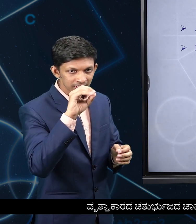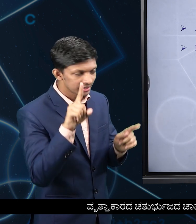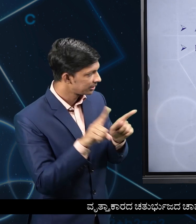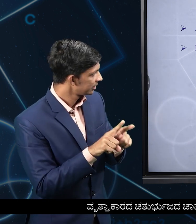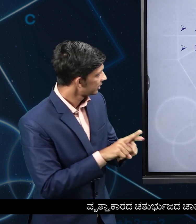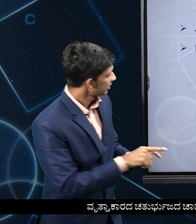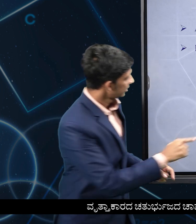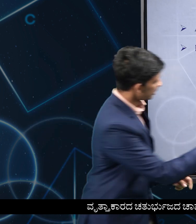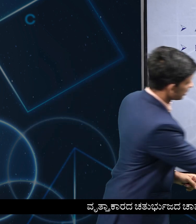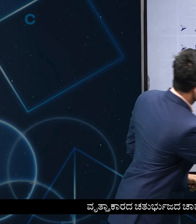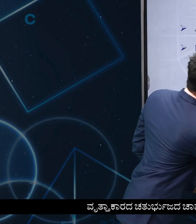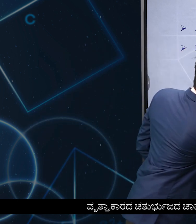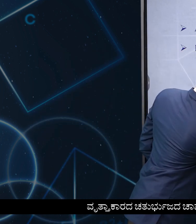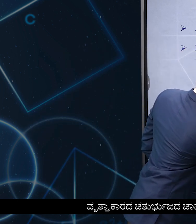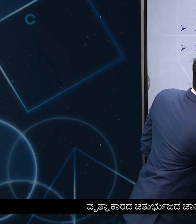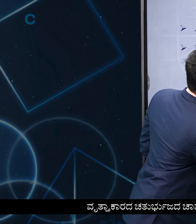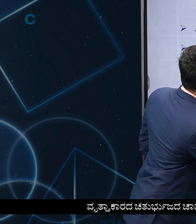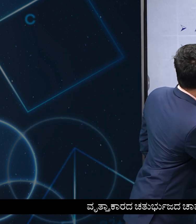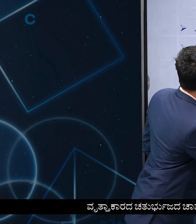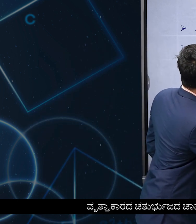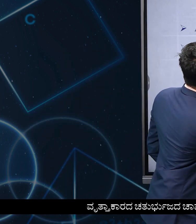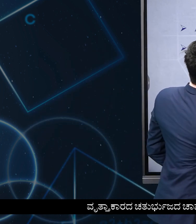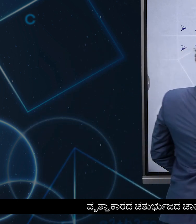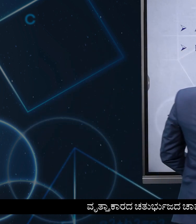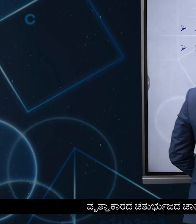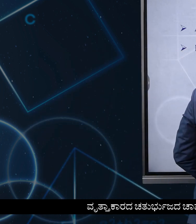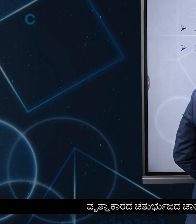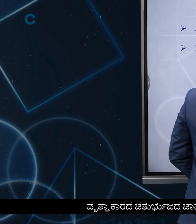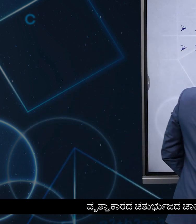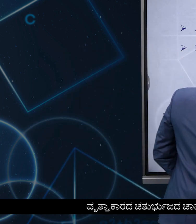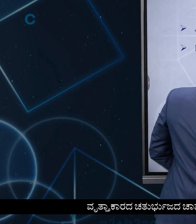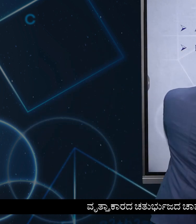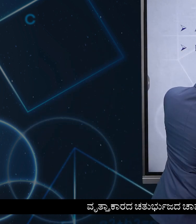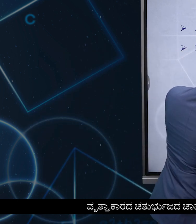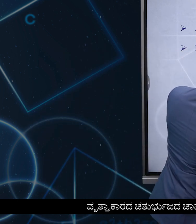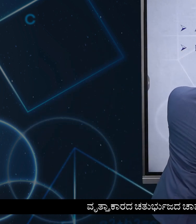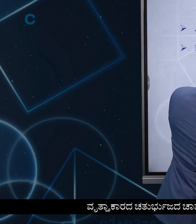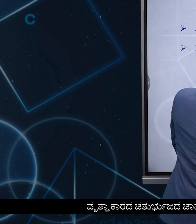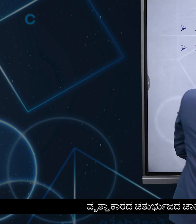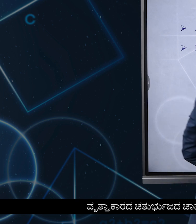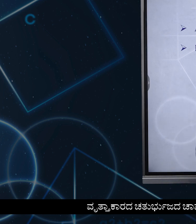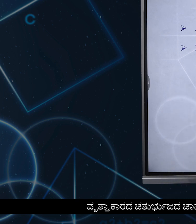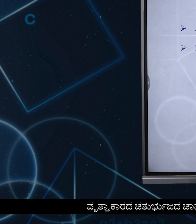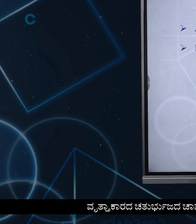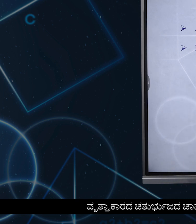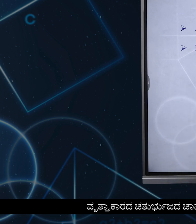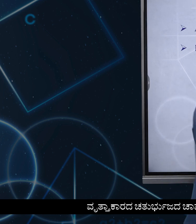ಡಿಗ್ರಿ / 360 ಡಿಗ್ರಿ ಇಂಟು 2πr ಘಟಕಗಳು.